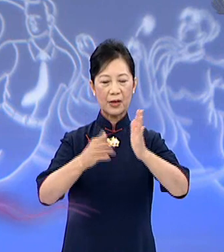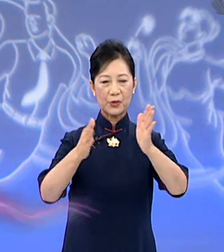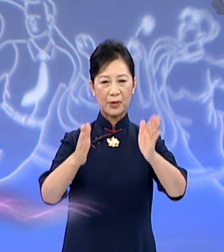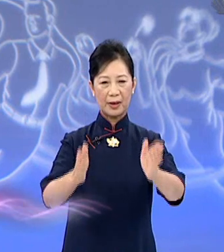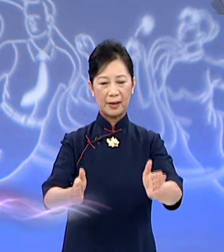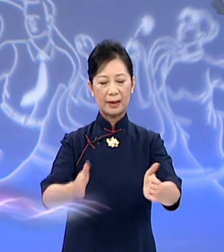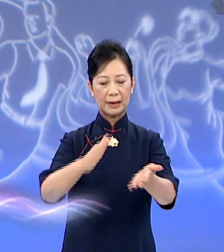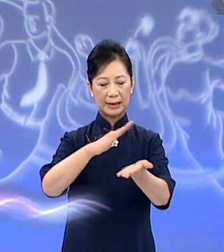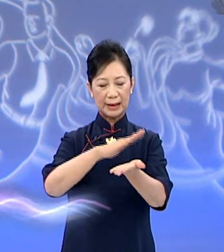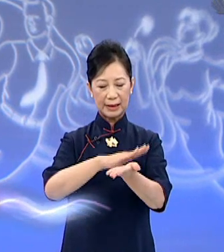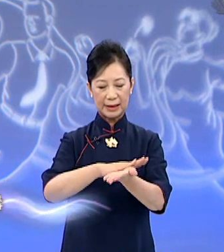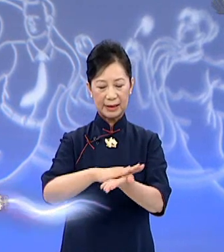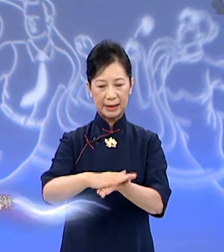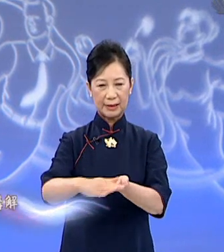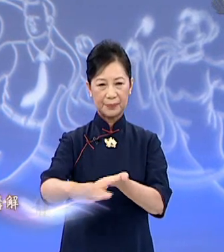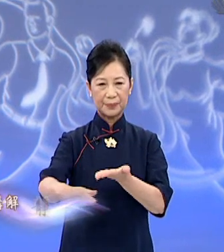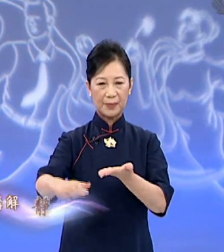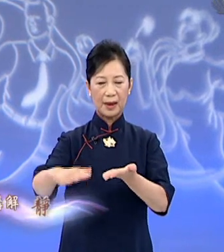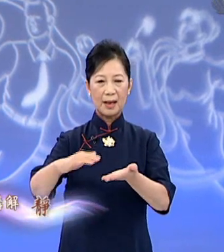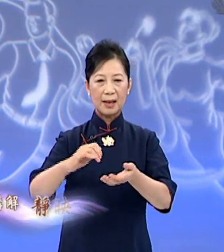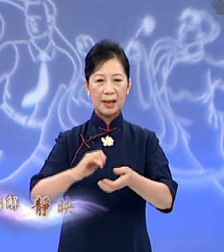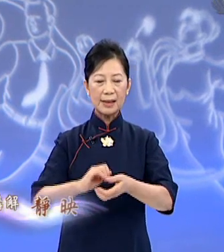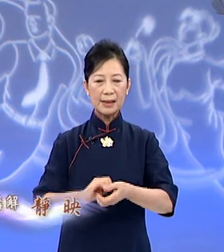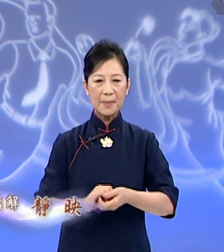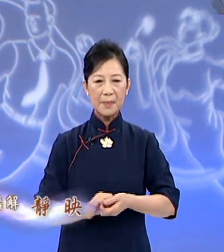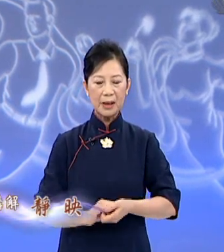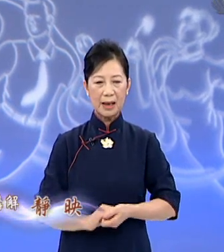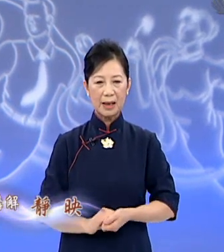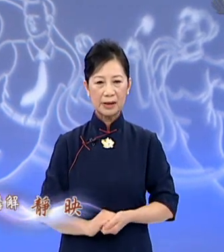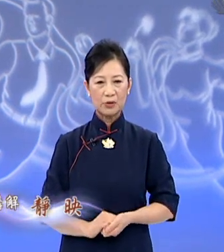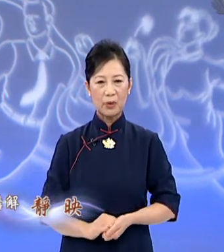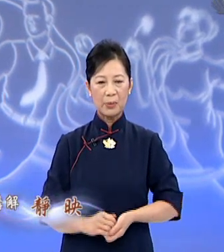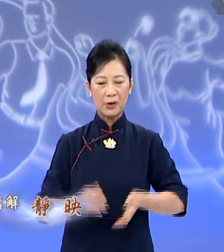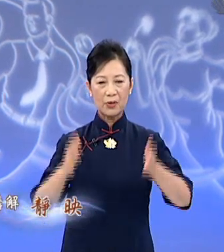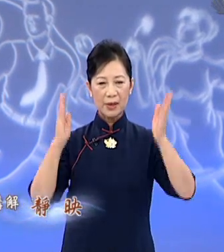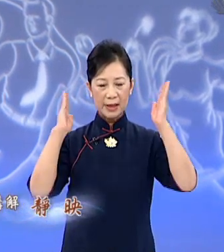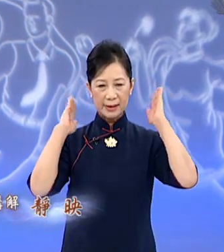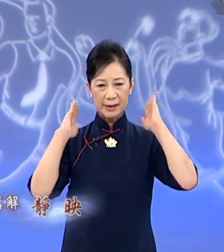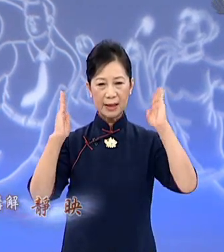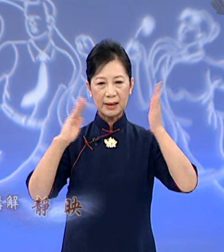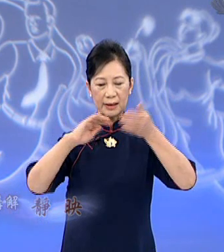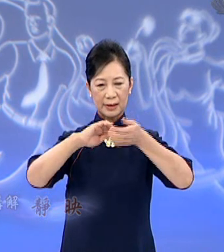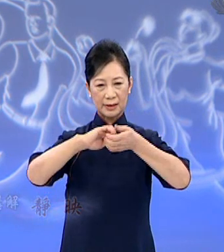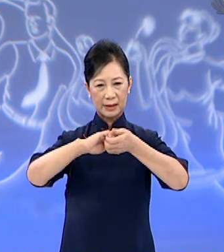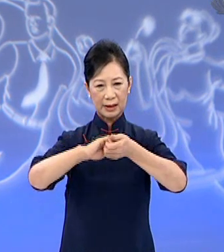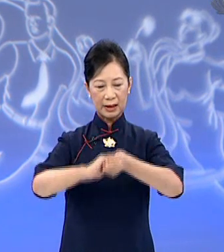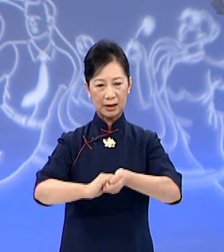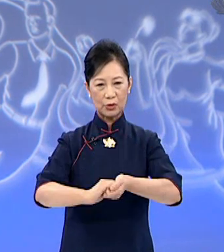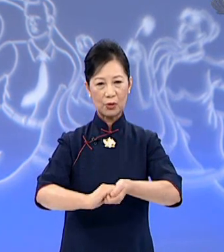法水能洗。那三昧两个字，我们用正定的手